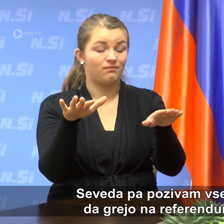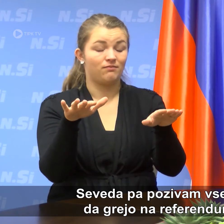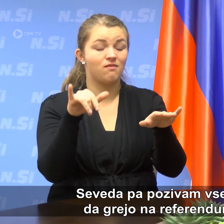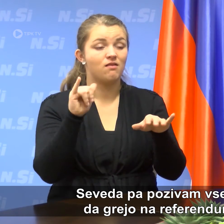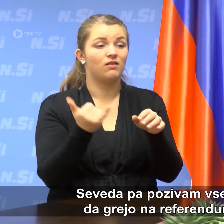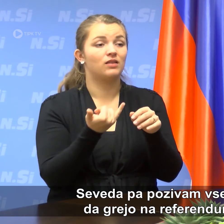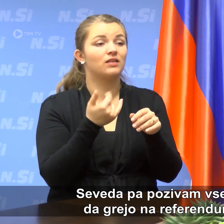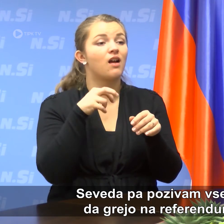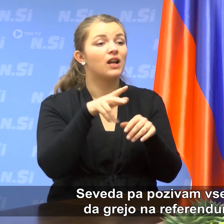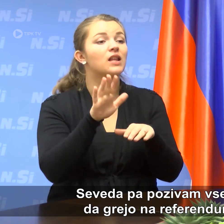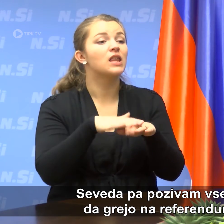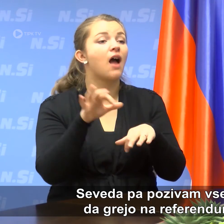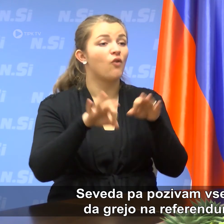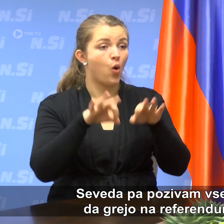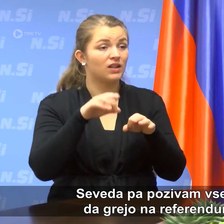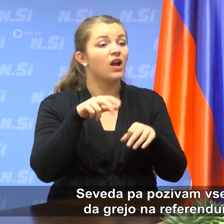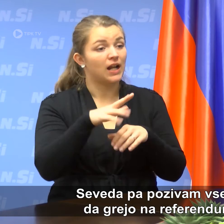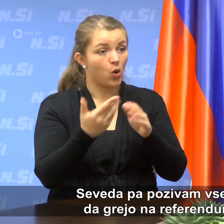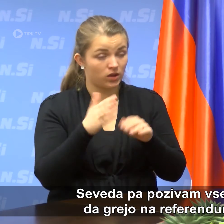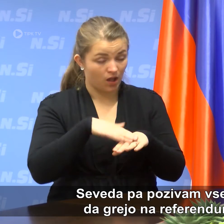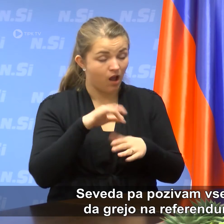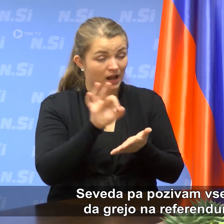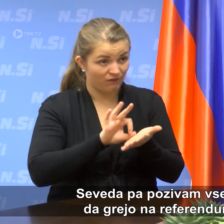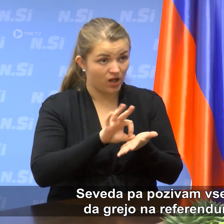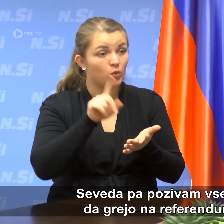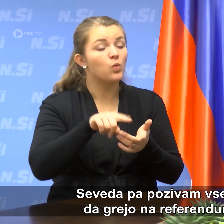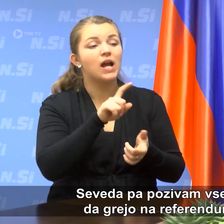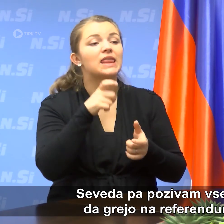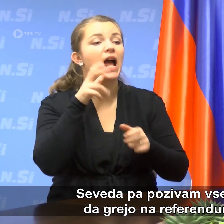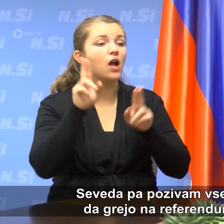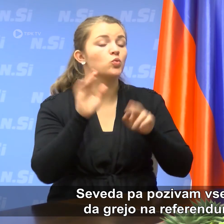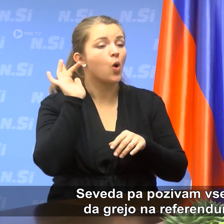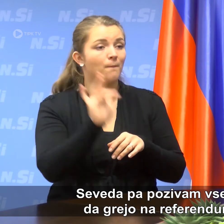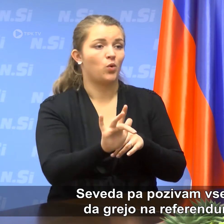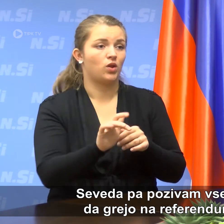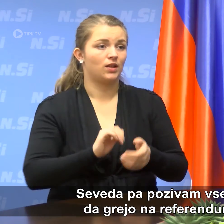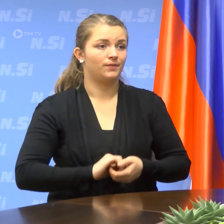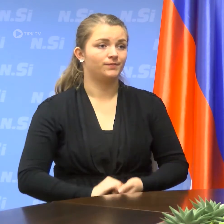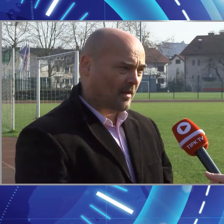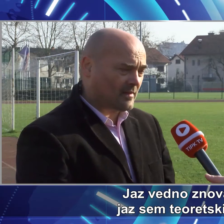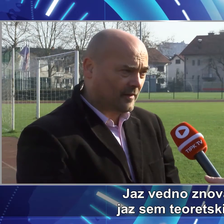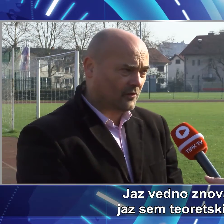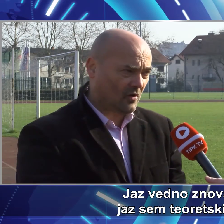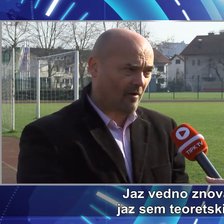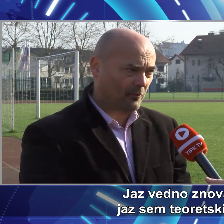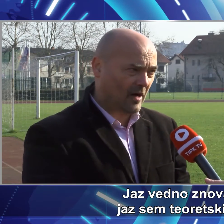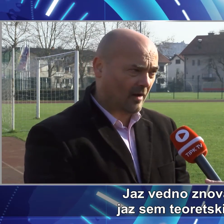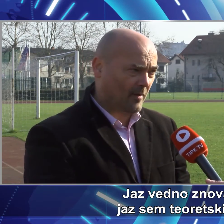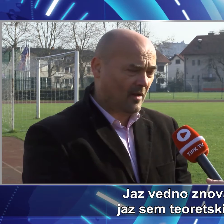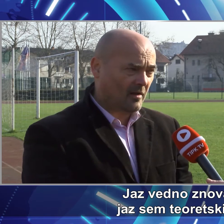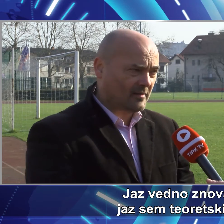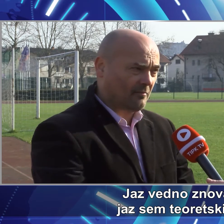volitve, da grejo na referendum in glasujejo proti. Jaz vedno znova poudarjam, jaz sem